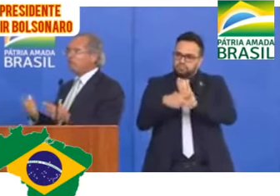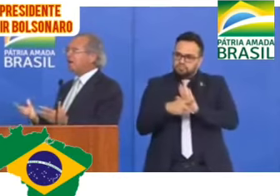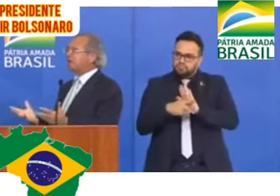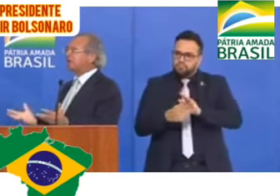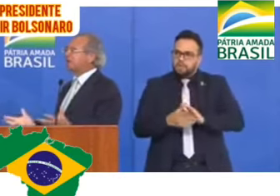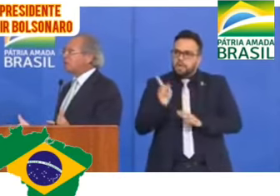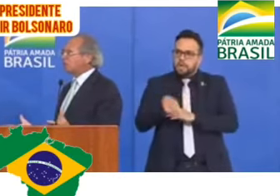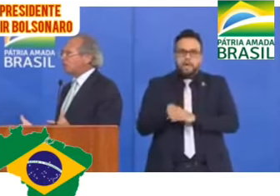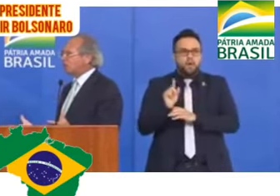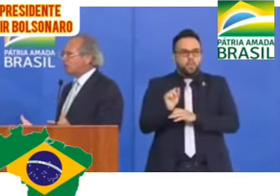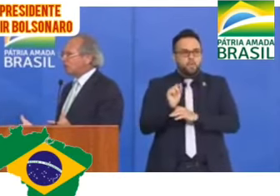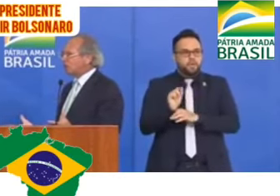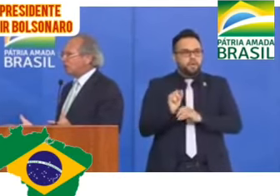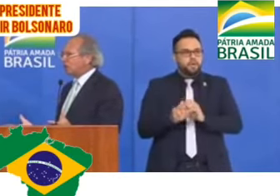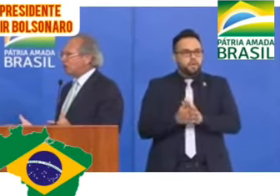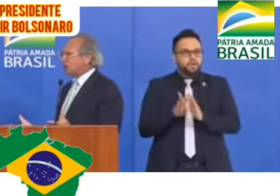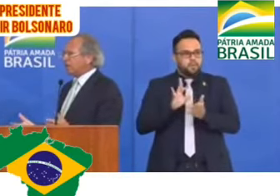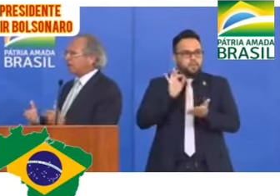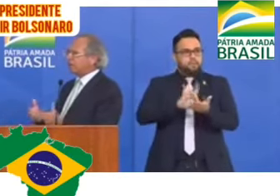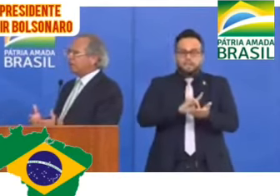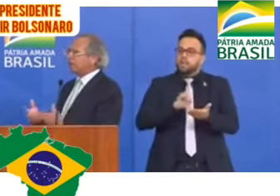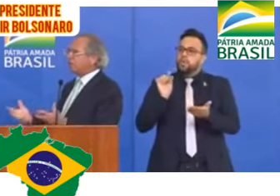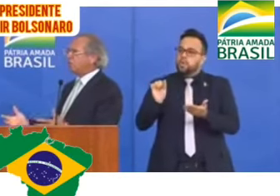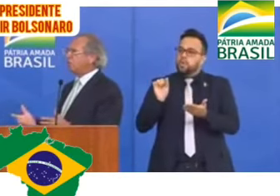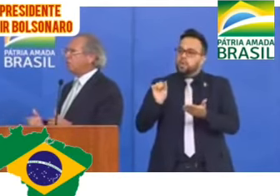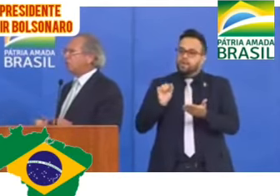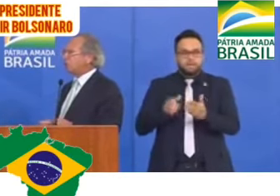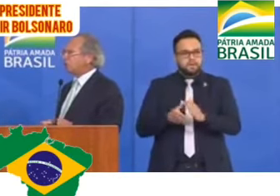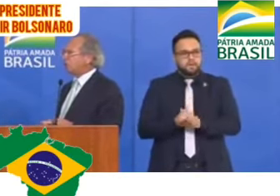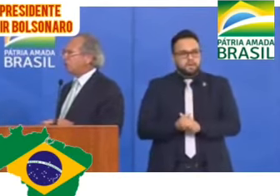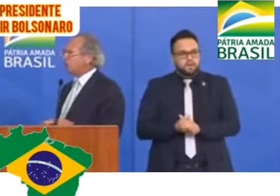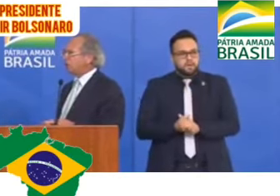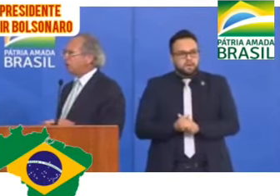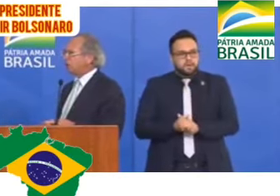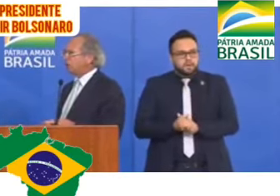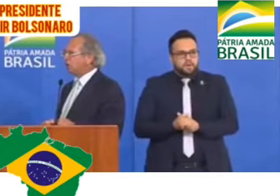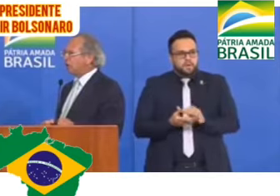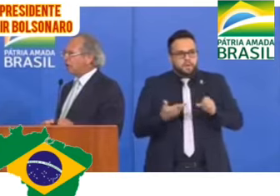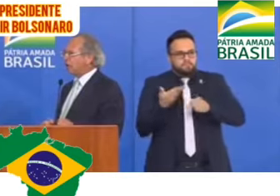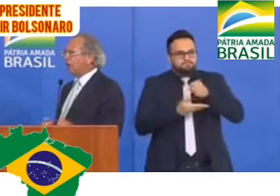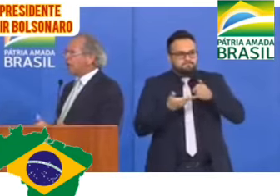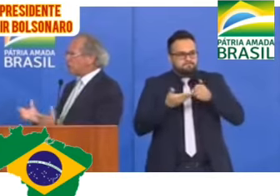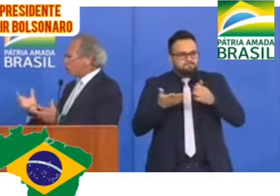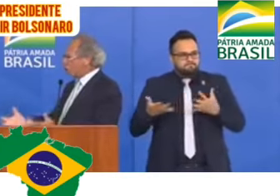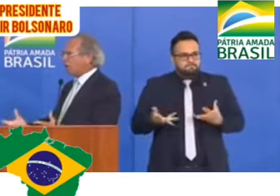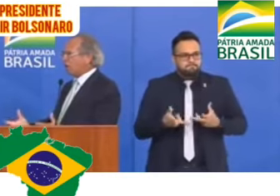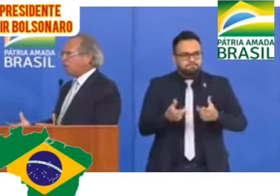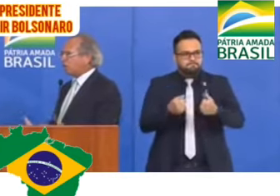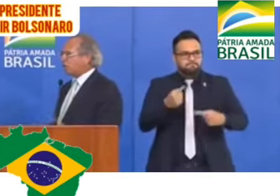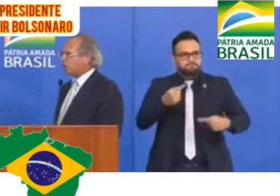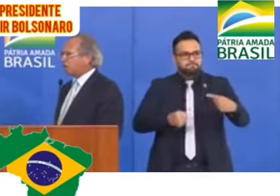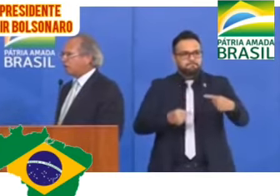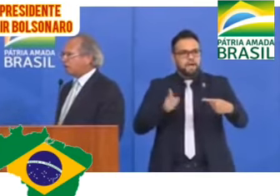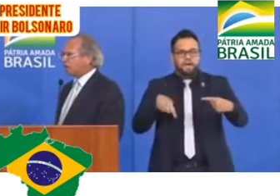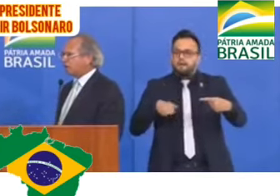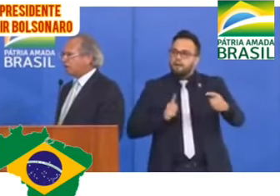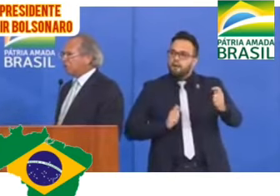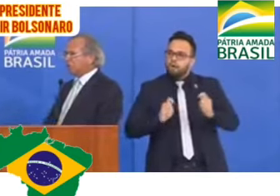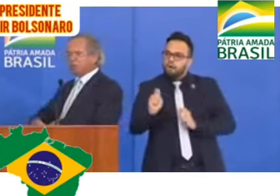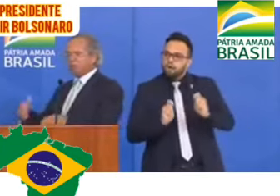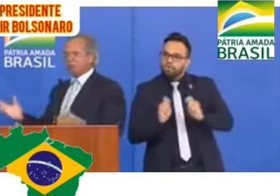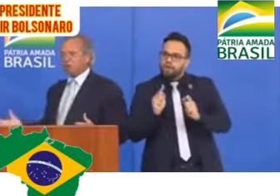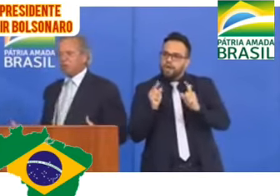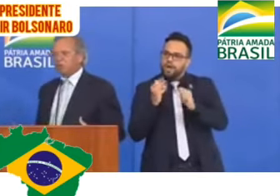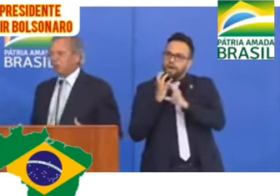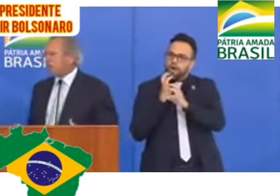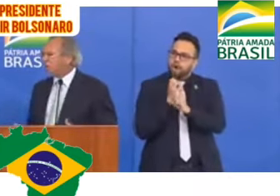uma abdicação à essência e à função mais nobre da política, que é controlar seus orçamentos. Se